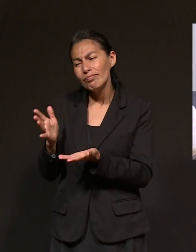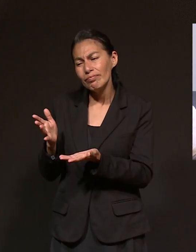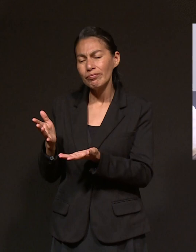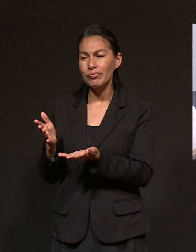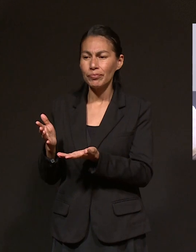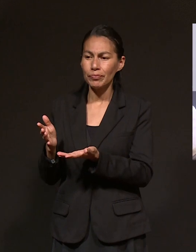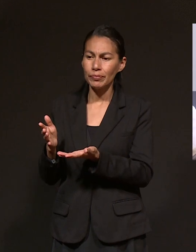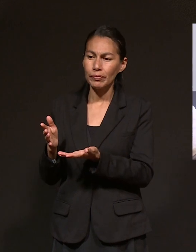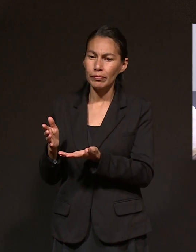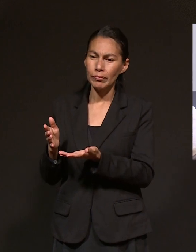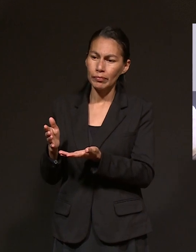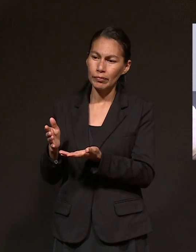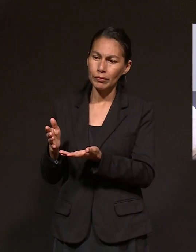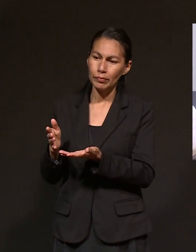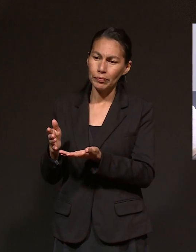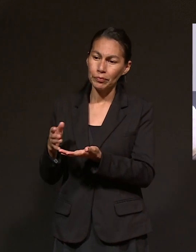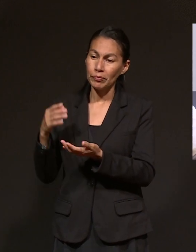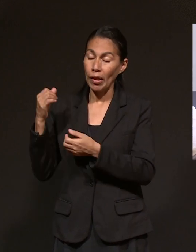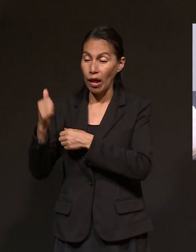a mi pueblo, a Guerrero.